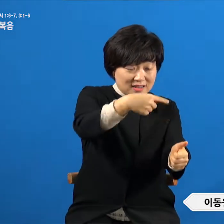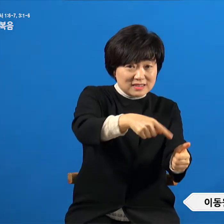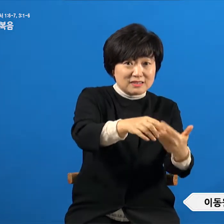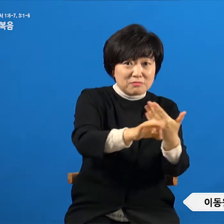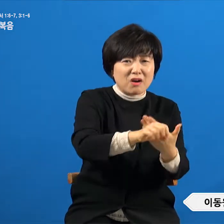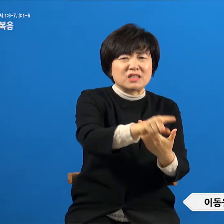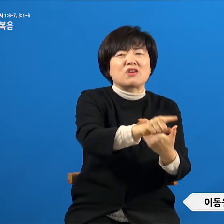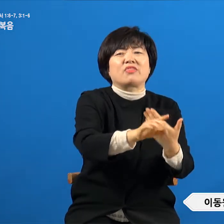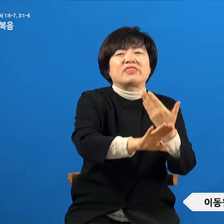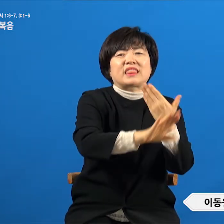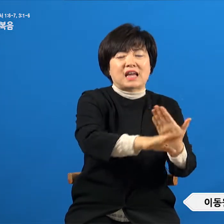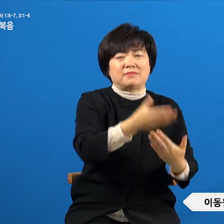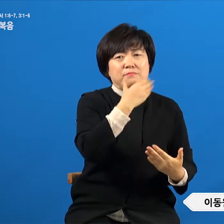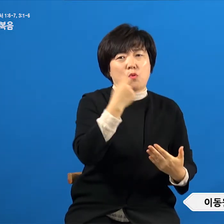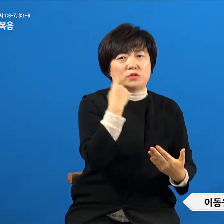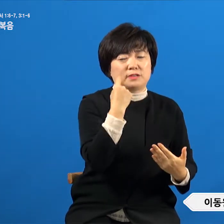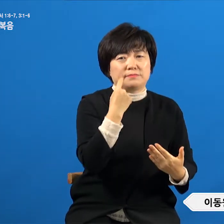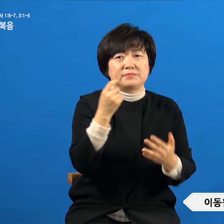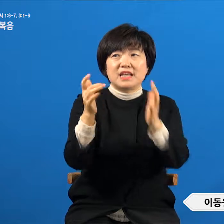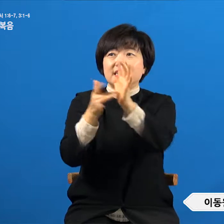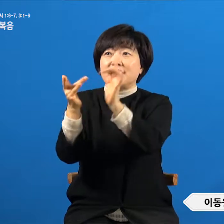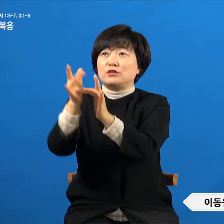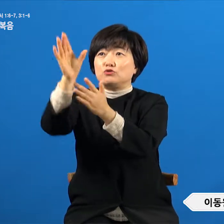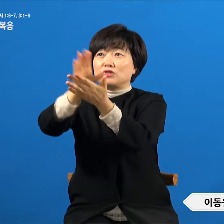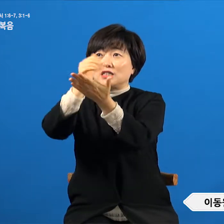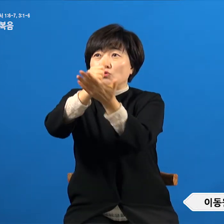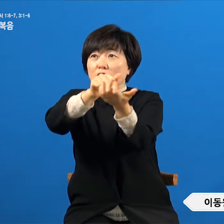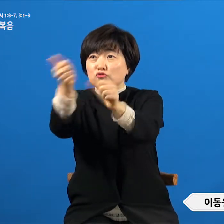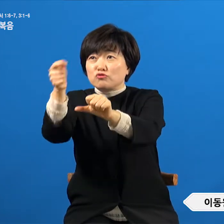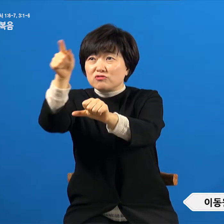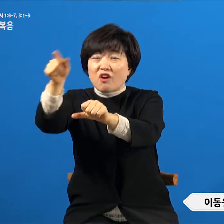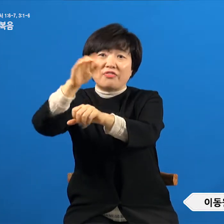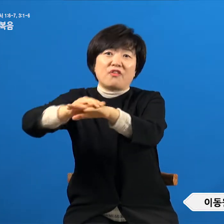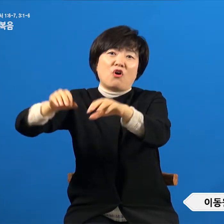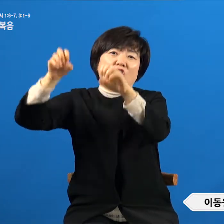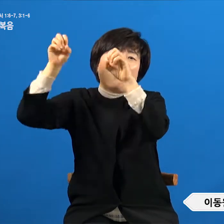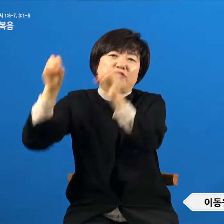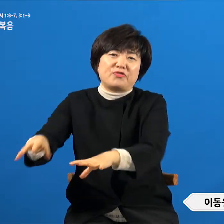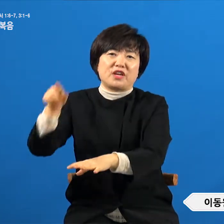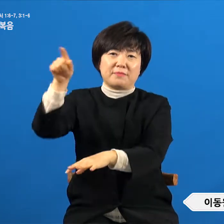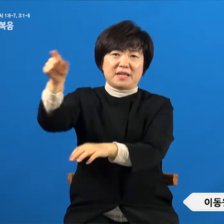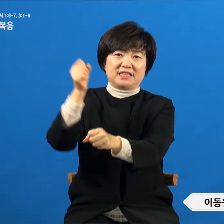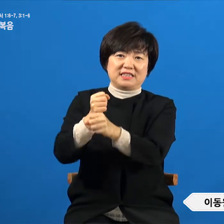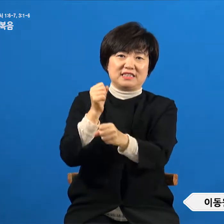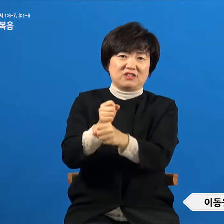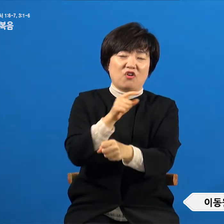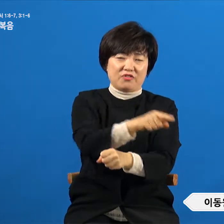다른 복음이고 예수님의 죽으심을 헛되이 하는 것이다. 그리스도의 죽음을 헛되이 하는